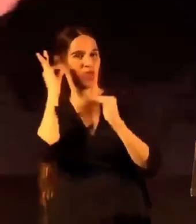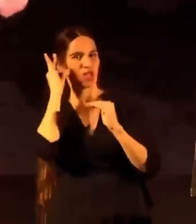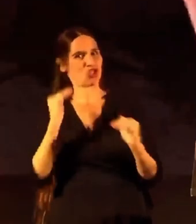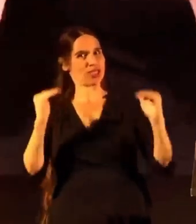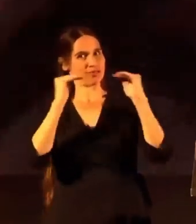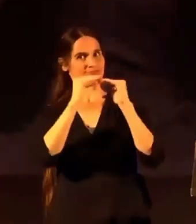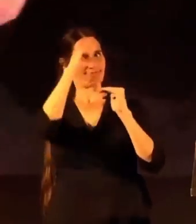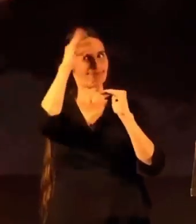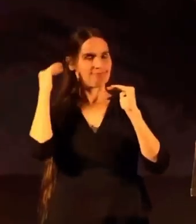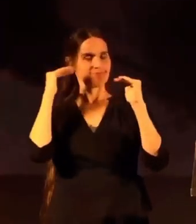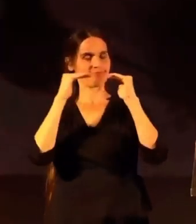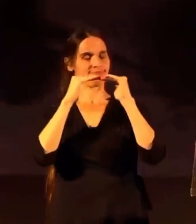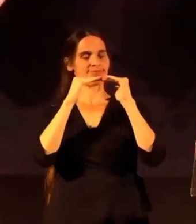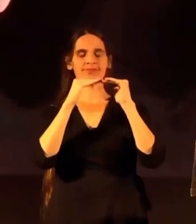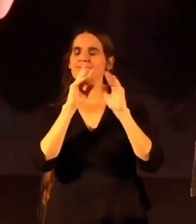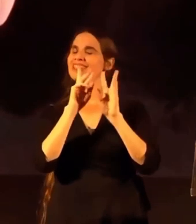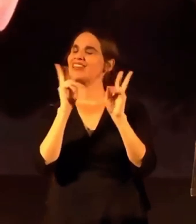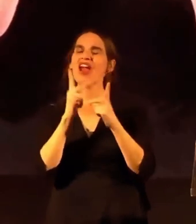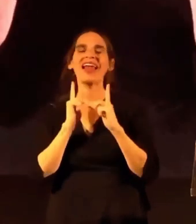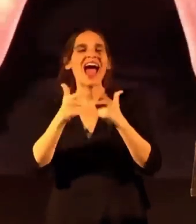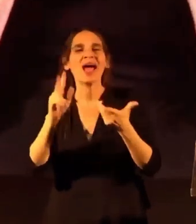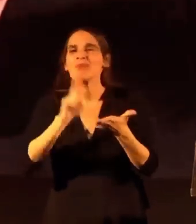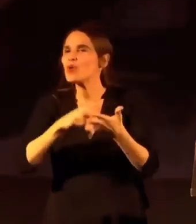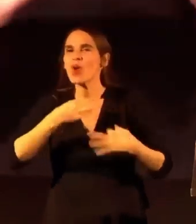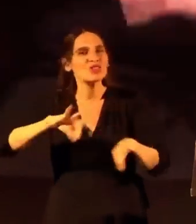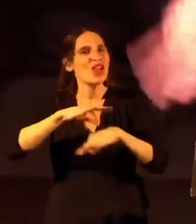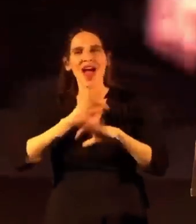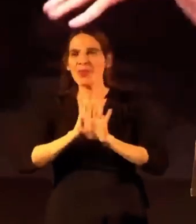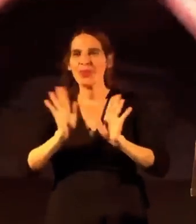לנשים, לא נוכל להילחם על הזכויות שלנו.